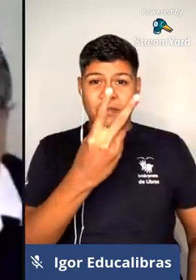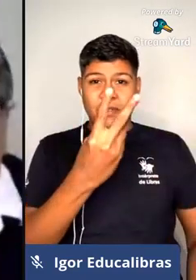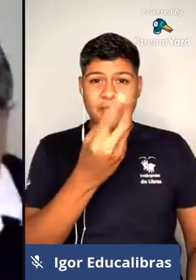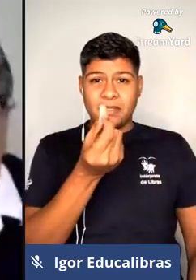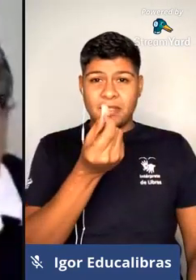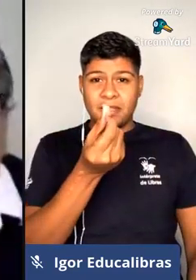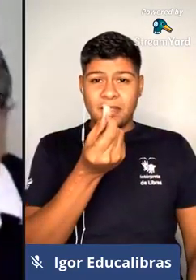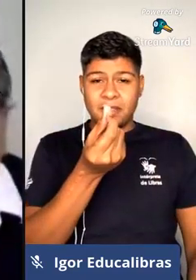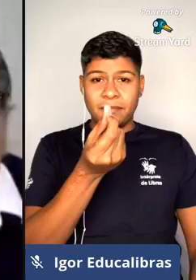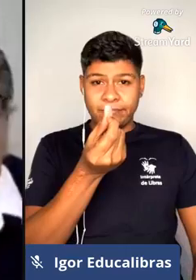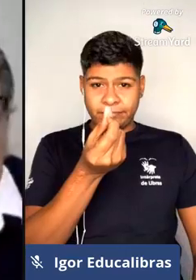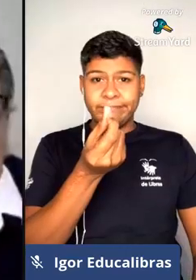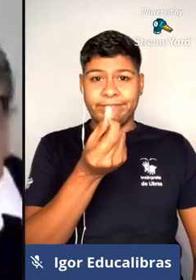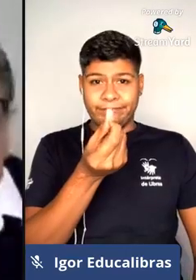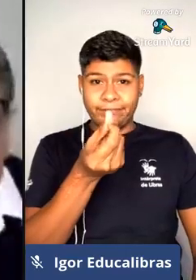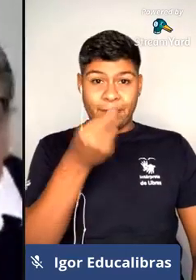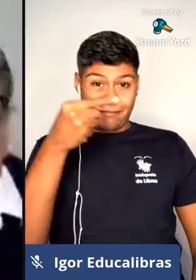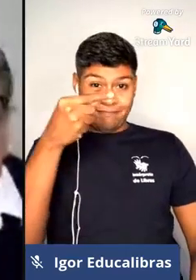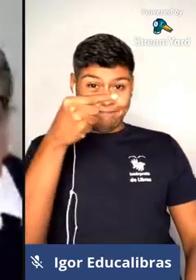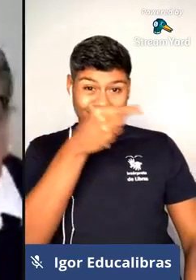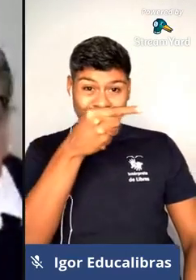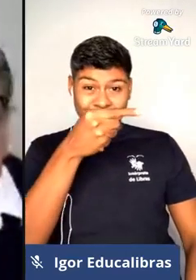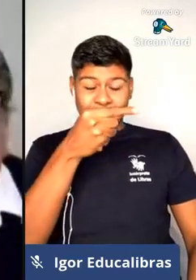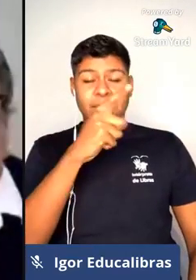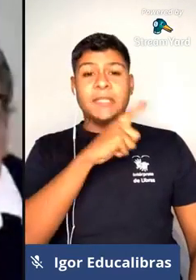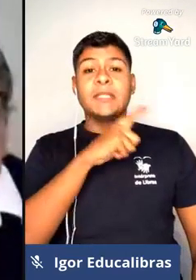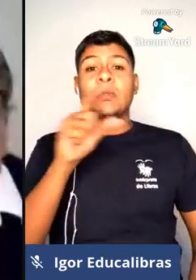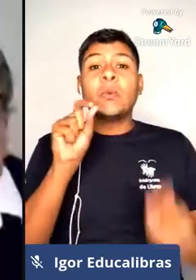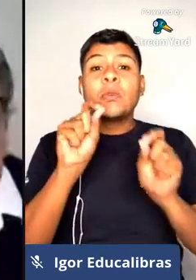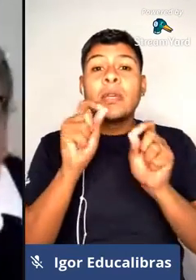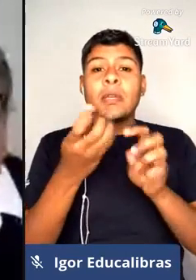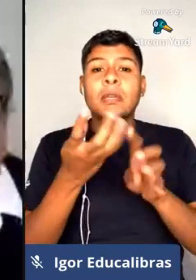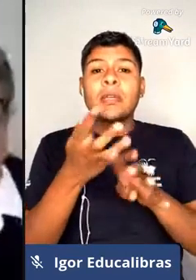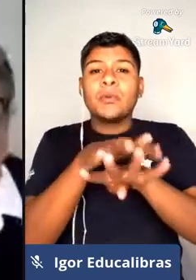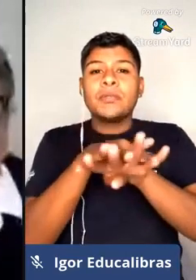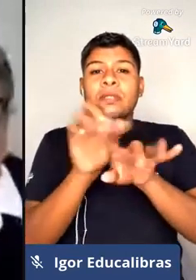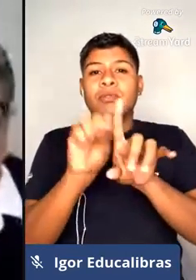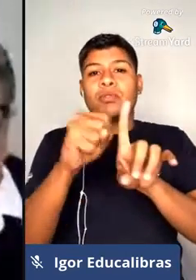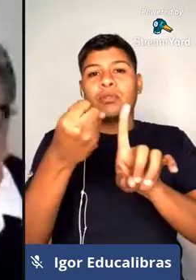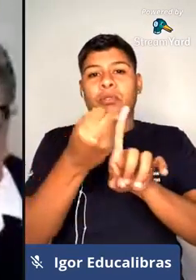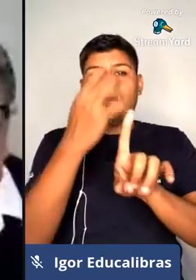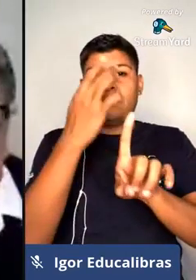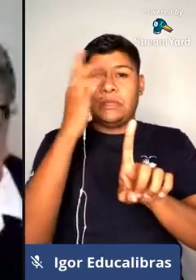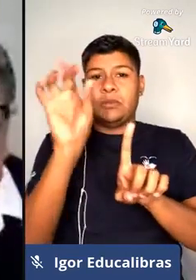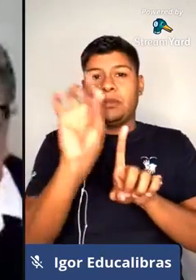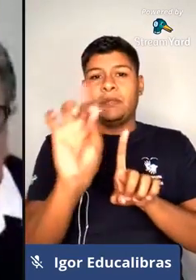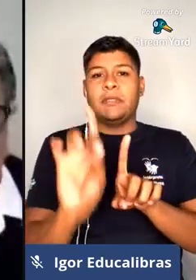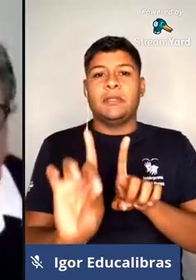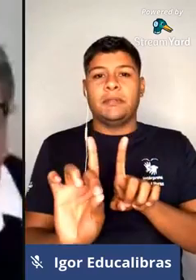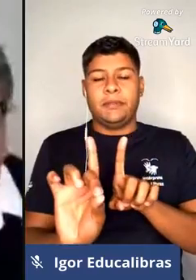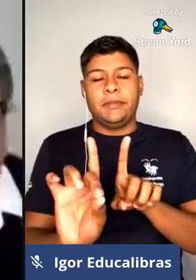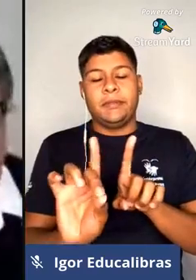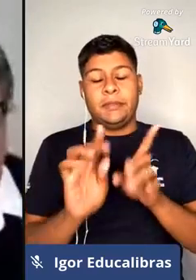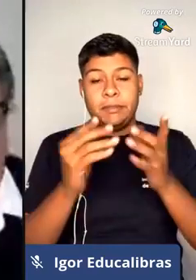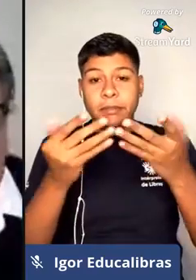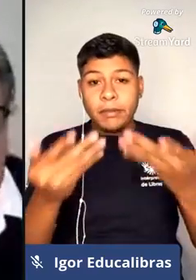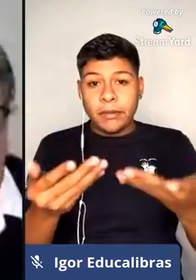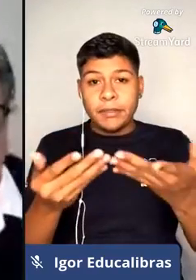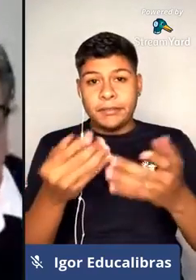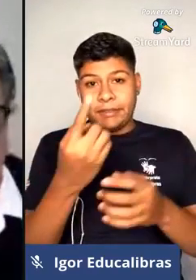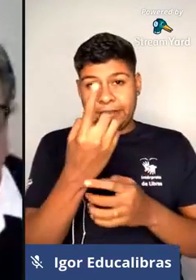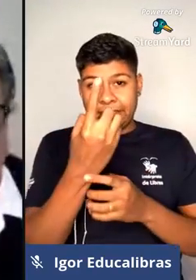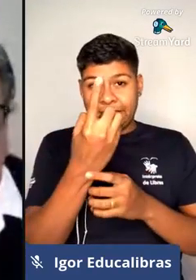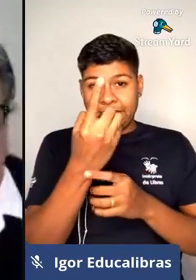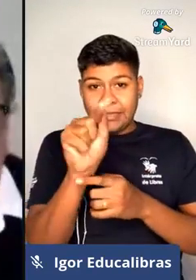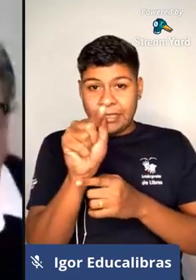ou 16, lá está inclusão social da pessoa com deficiência. Portanto, de